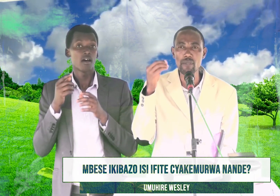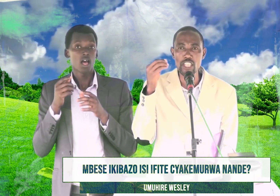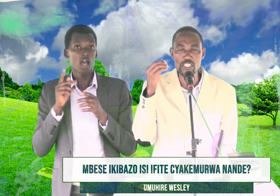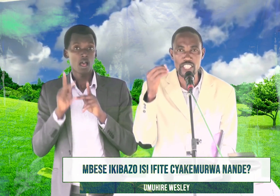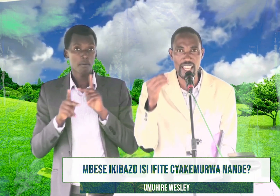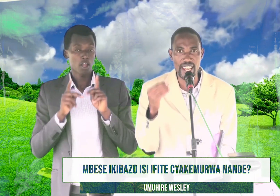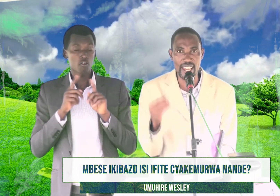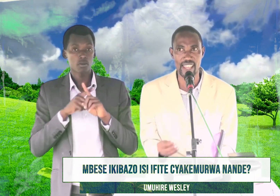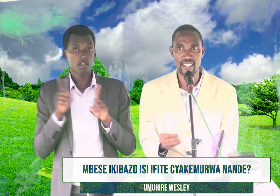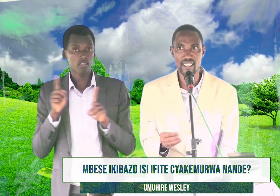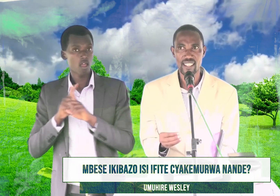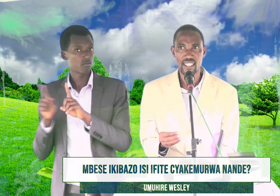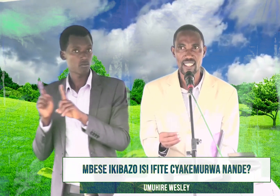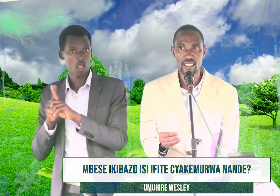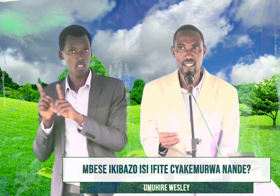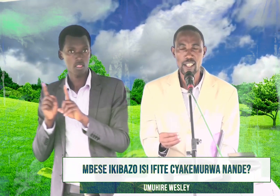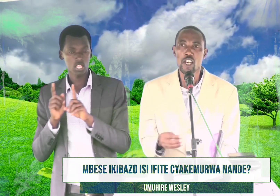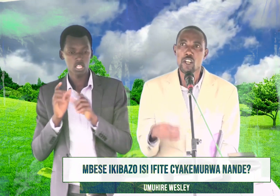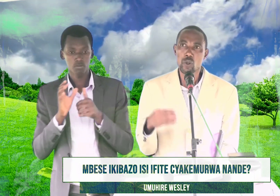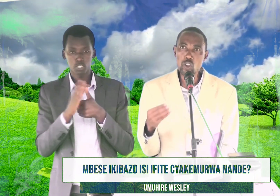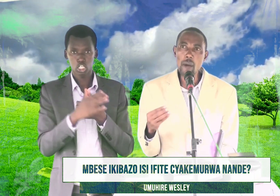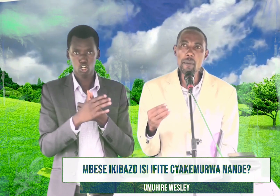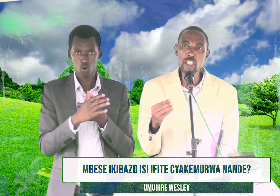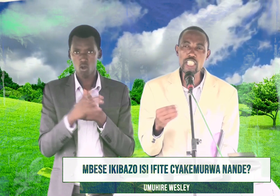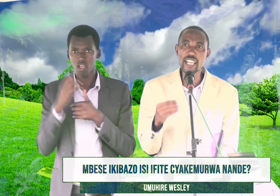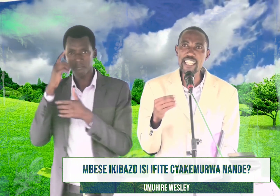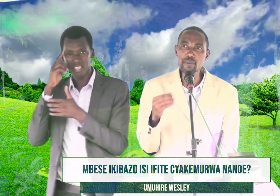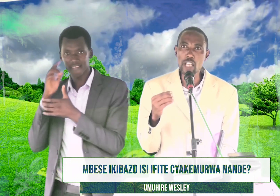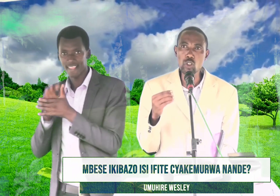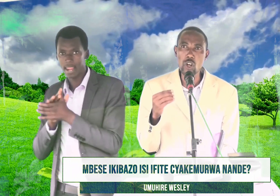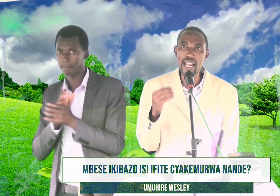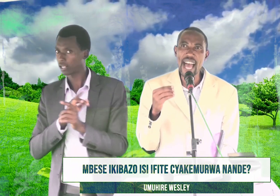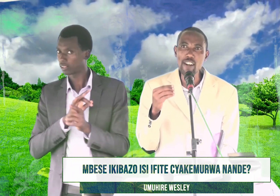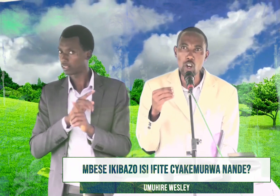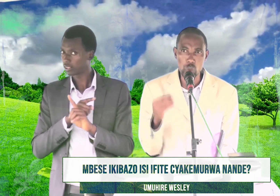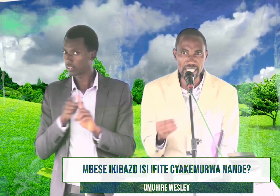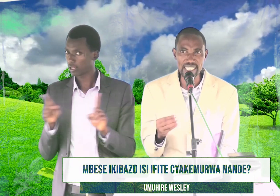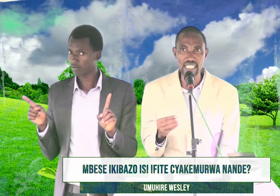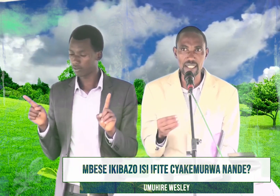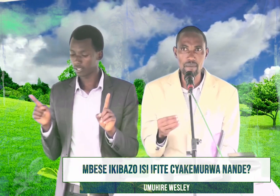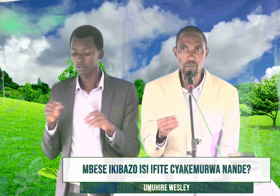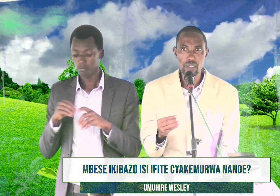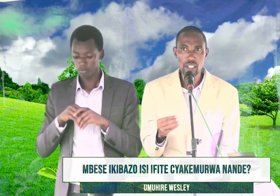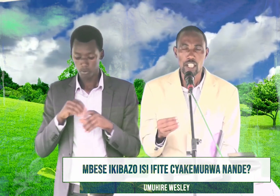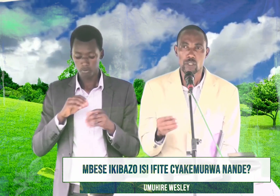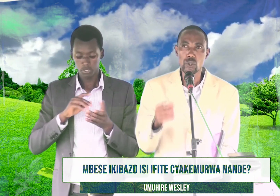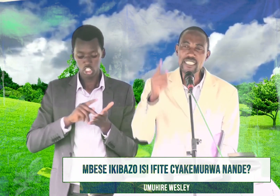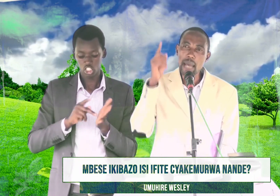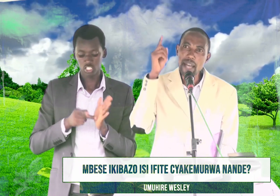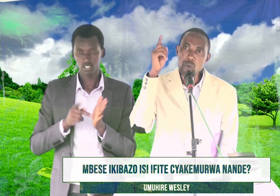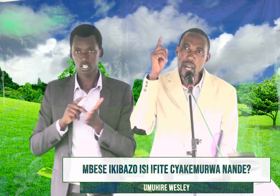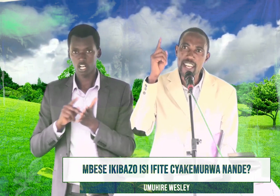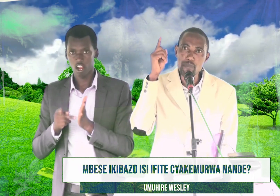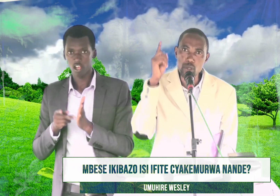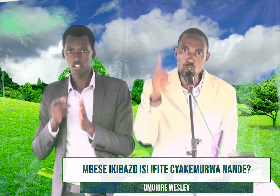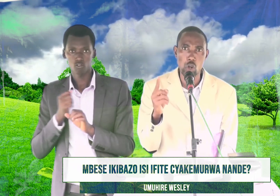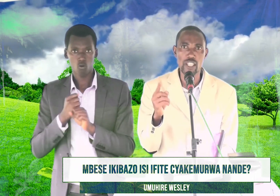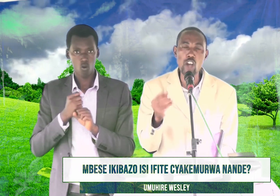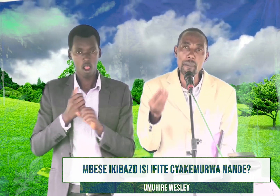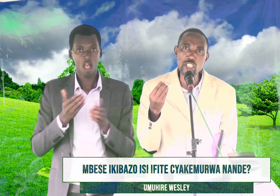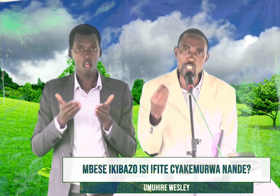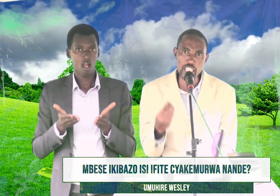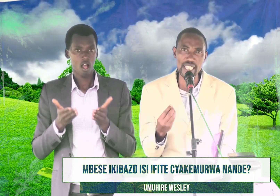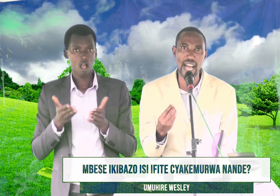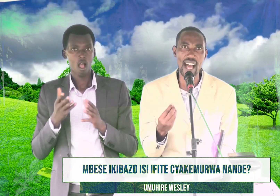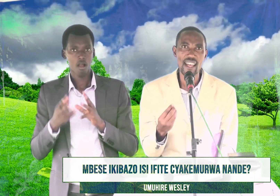batandukanijwe n'imyizerere. Kuko mu mishinga y'ibyo dukorera hano ku isi, dusabwa kwera imbuto.